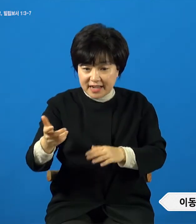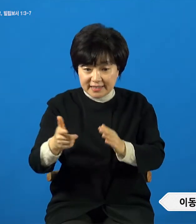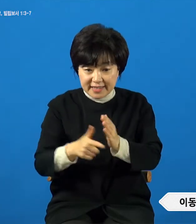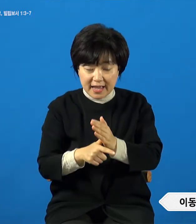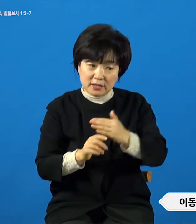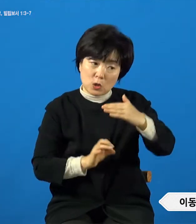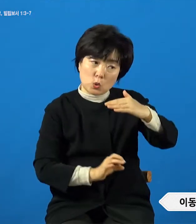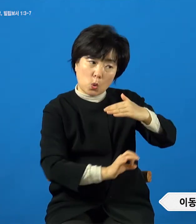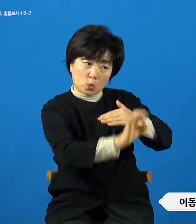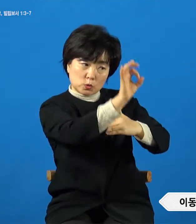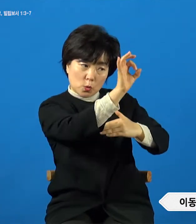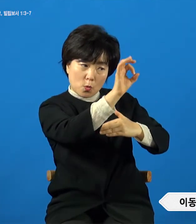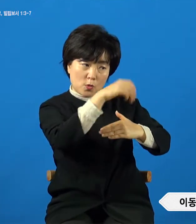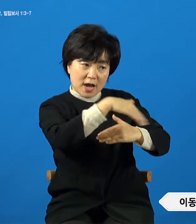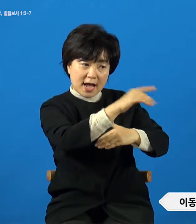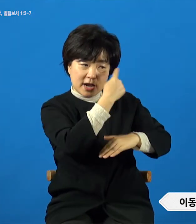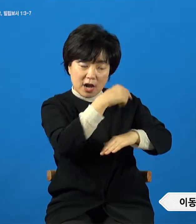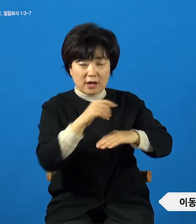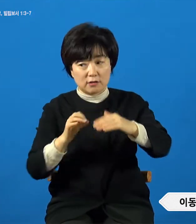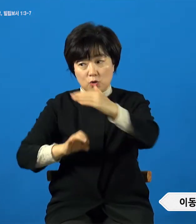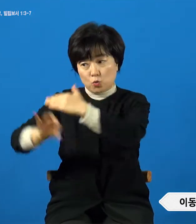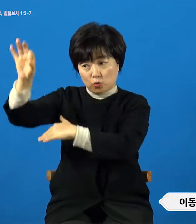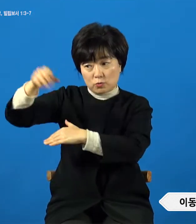갈 계획을 갖고 그 당시에